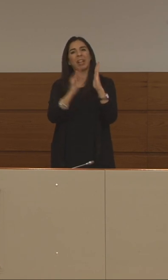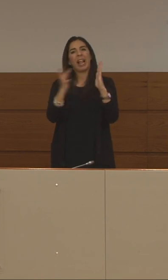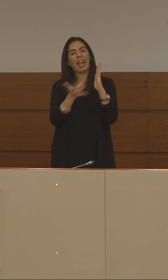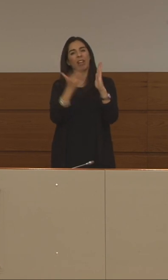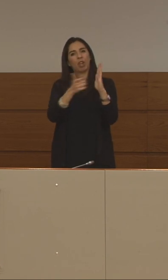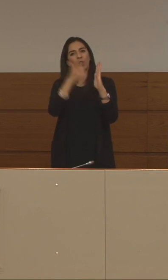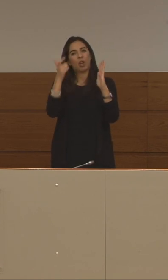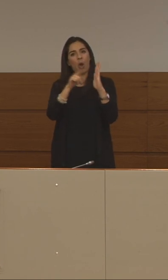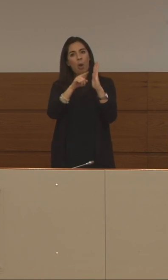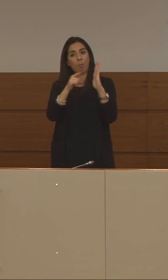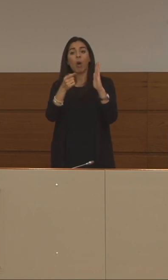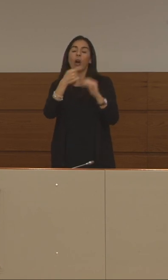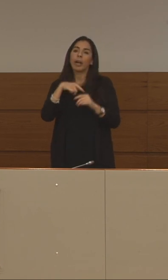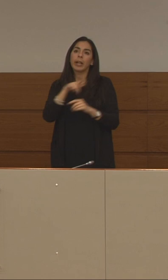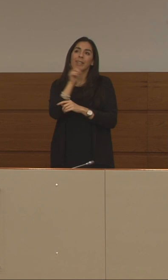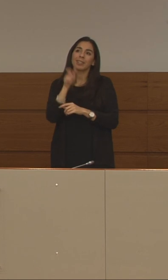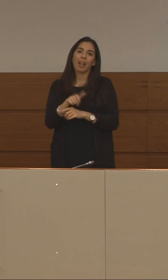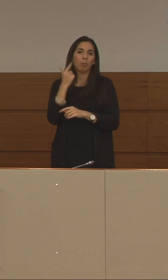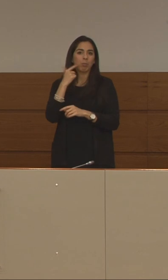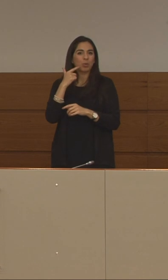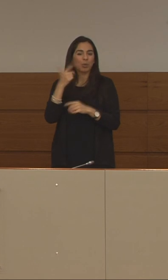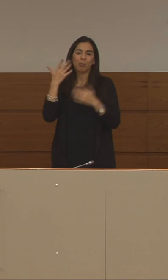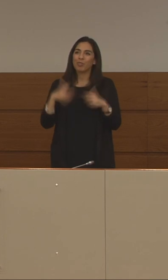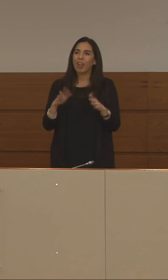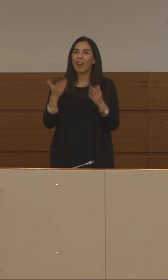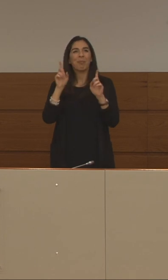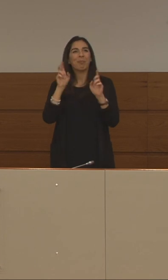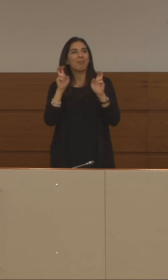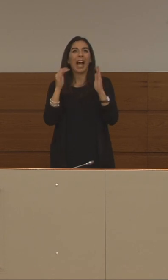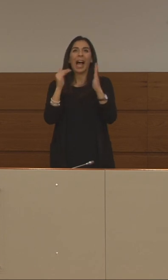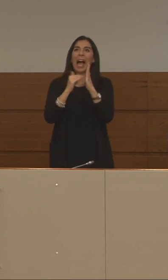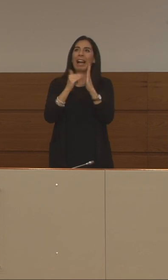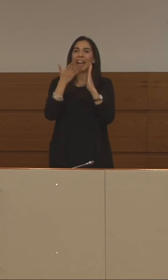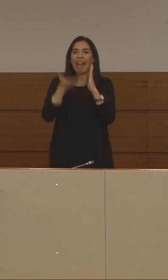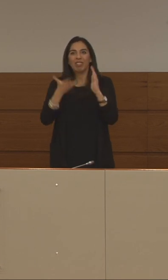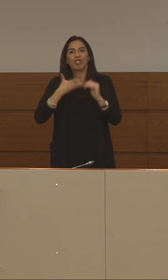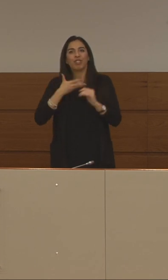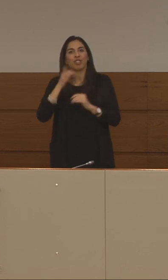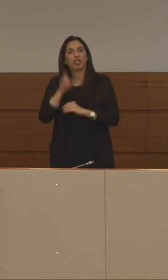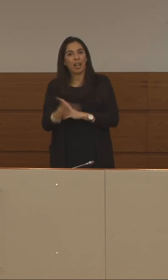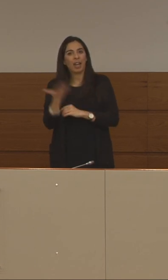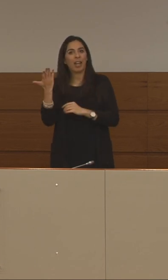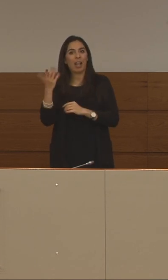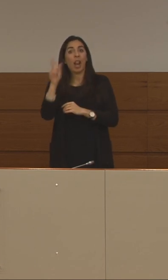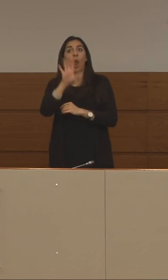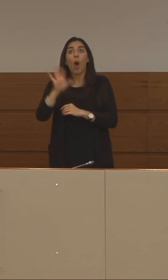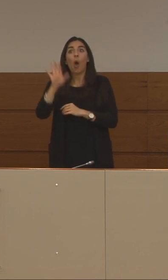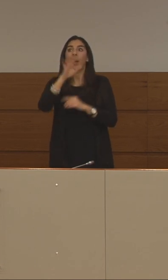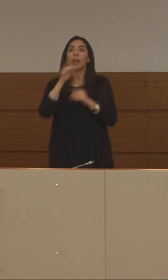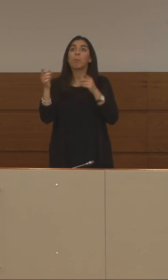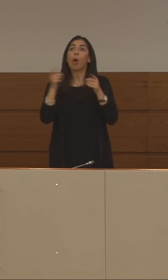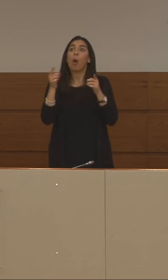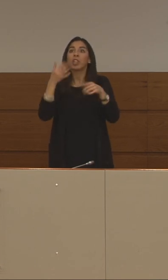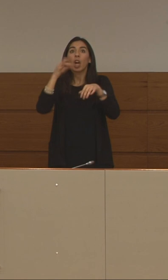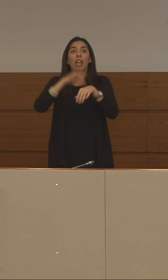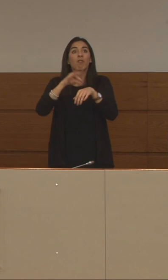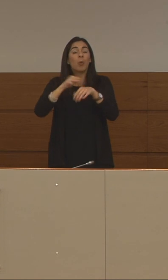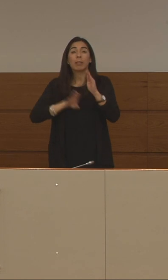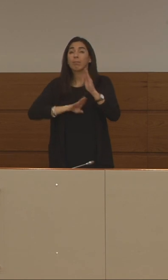sarei ritrovato dentro casa in lombardia nel momento del picco del picco influenzale non poteva fare